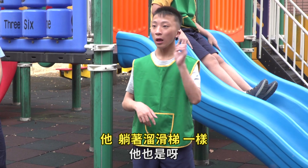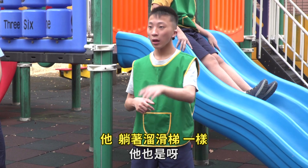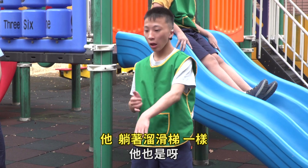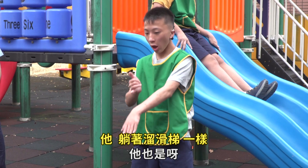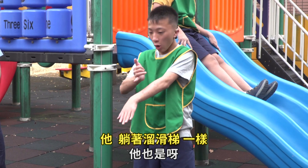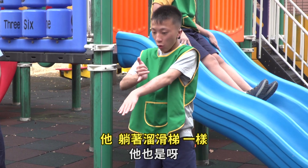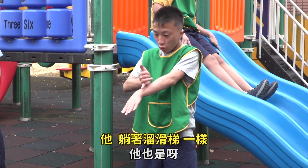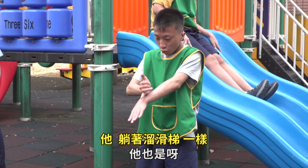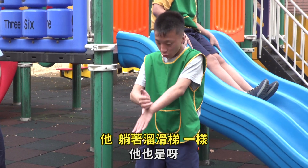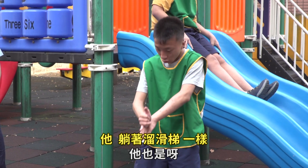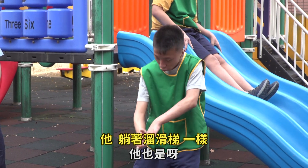他也是啊。